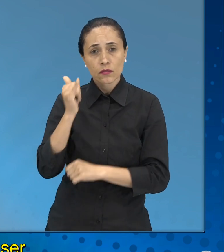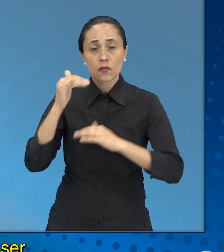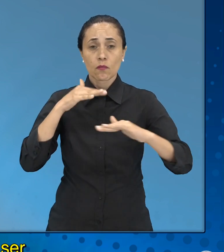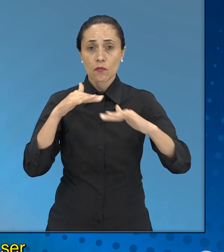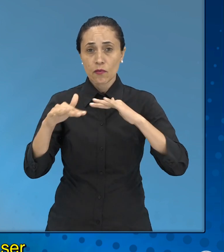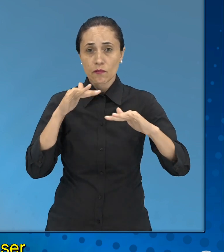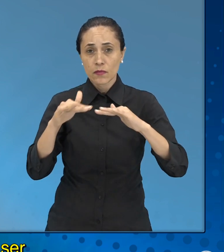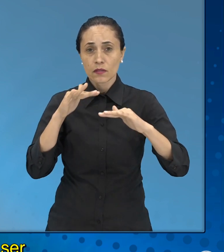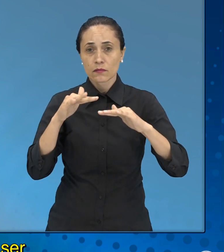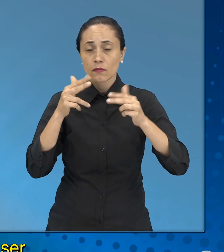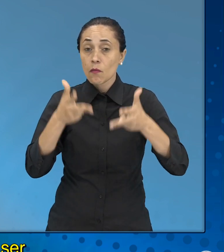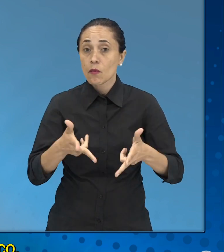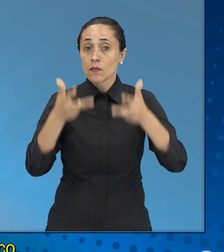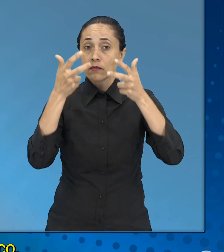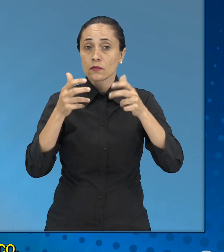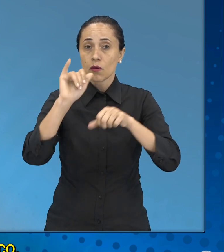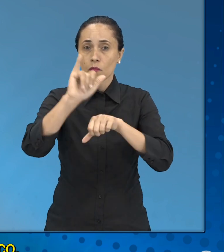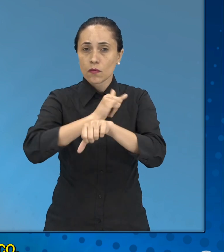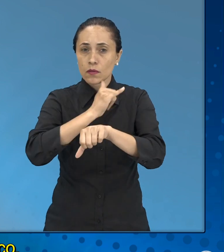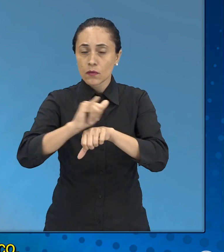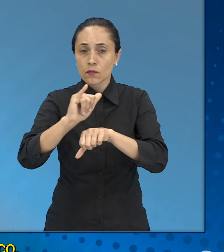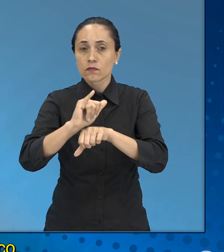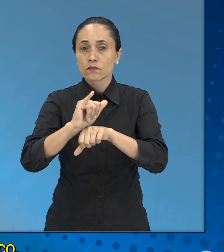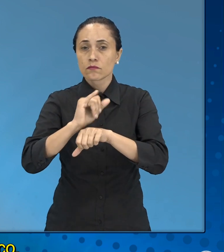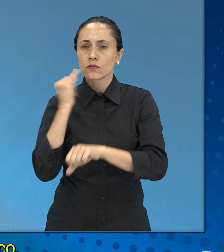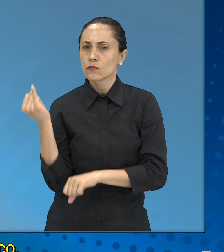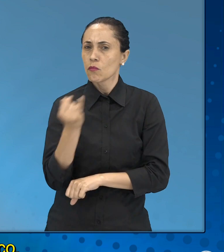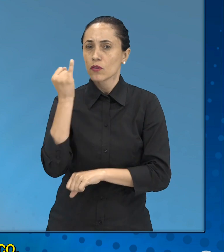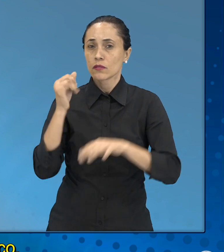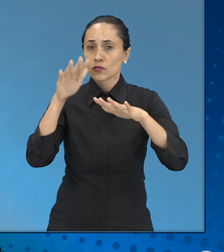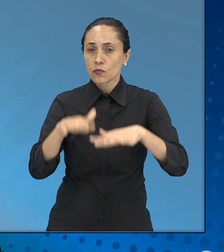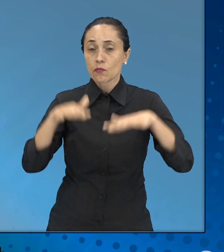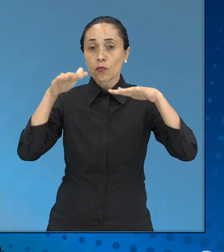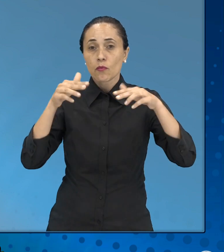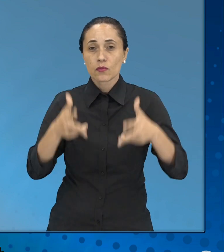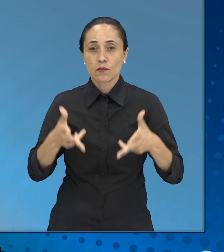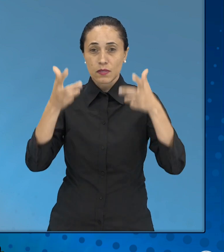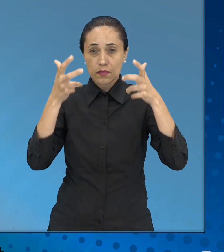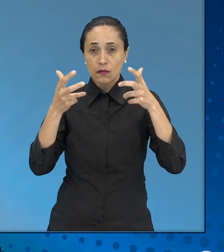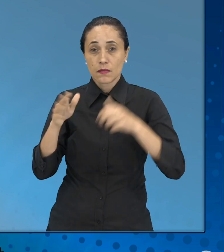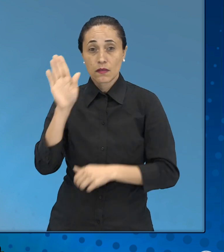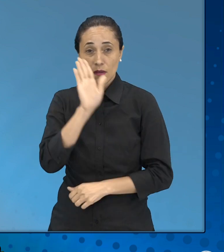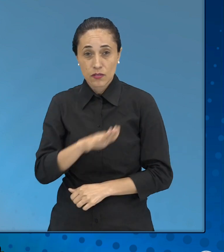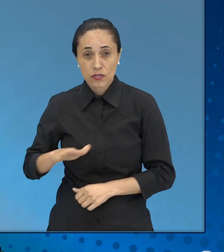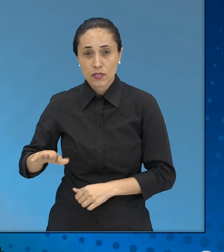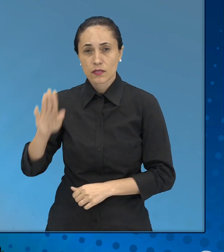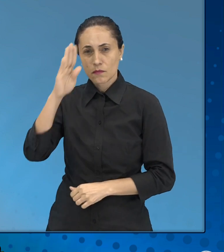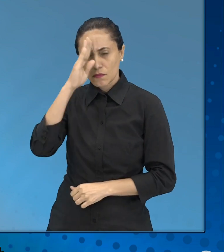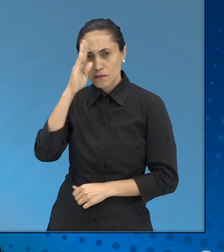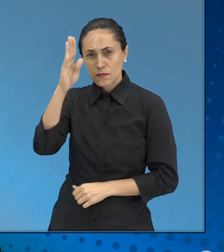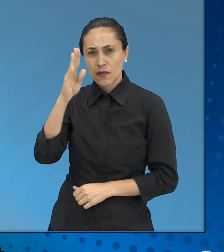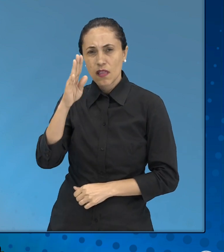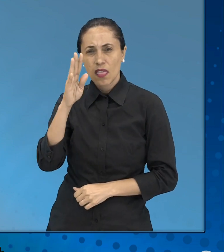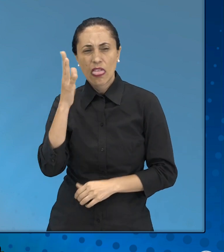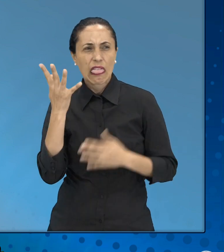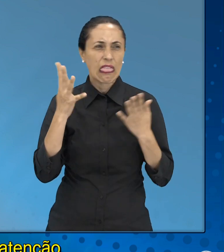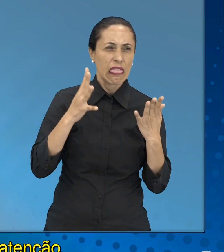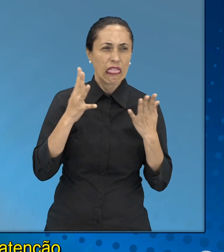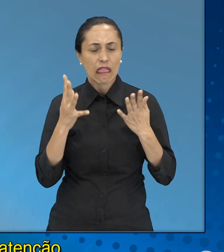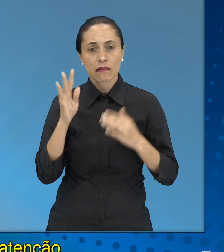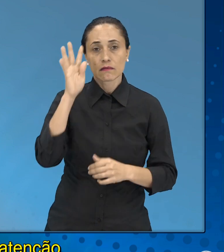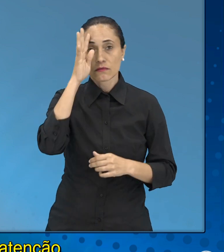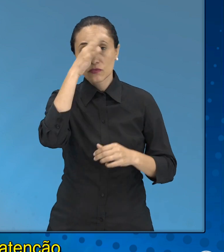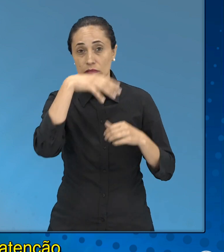demonstrou ser um recurso importante para que o público, no caso das crianças, principalmente, não perdesse o foco da narrativa